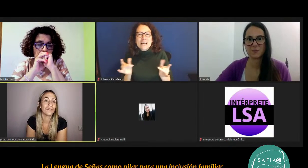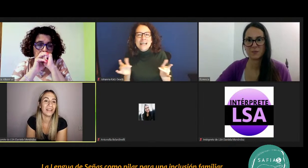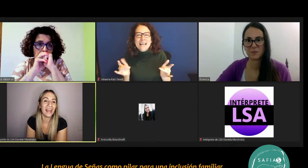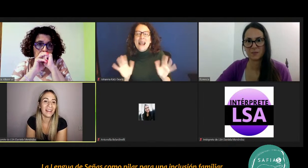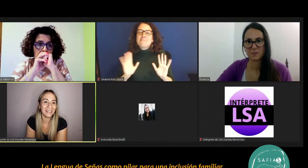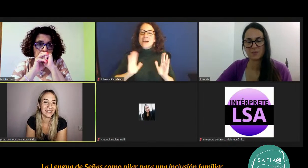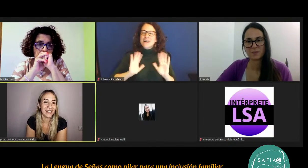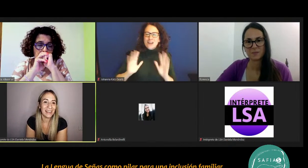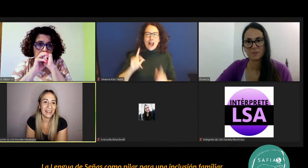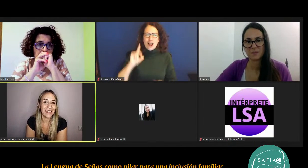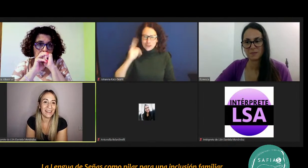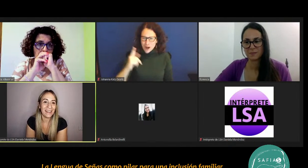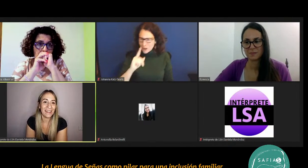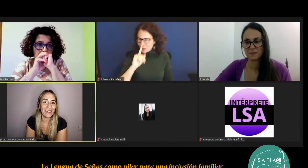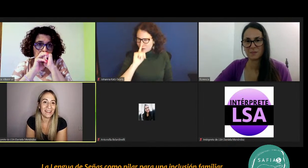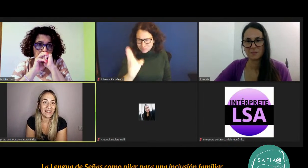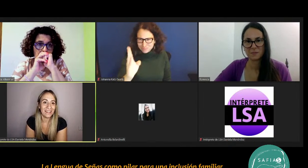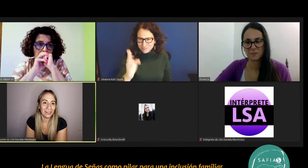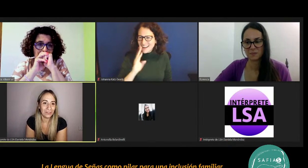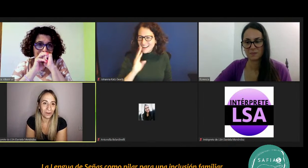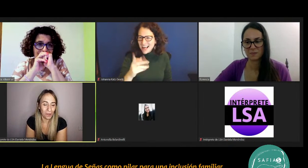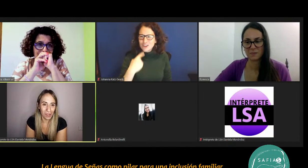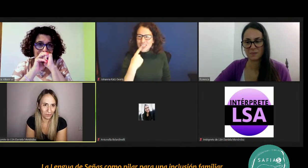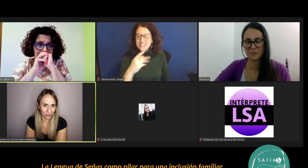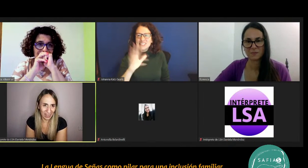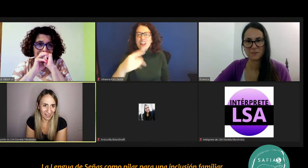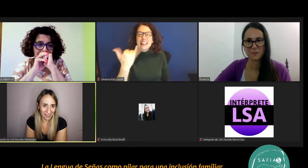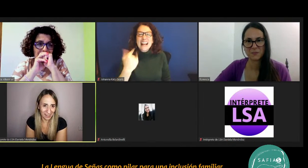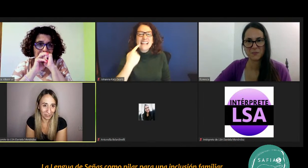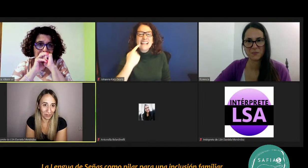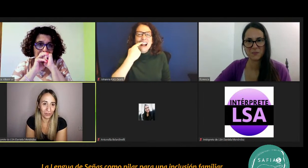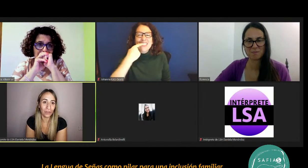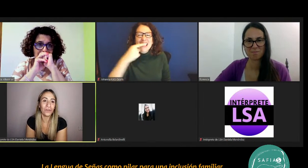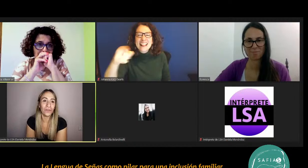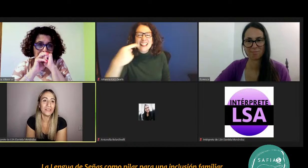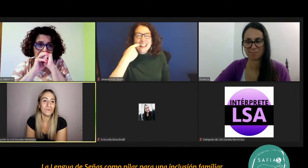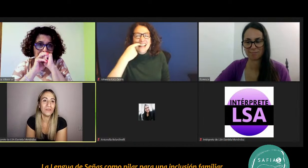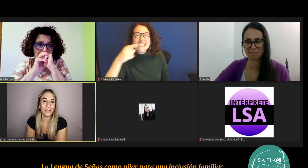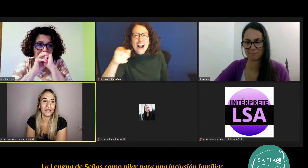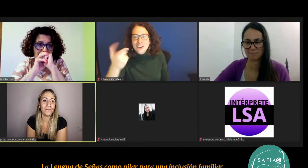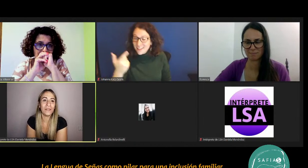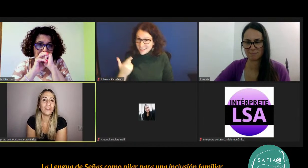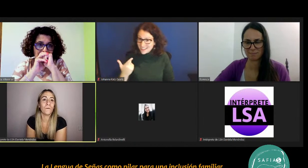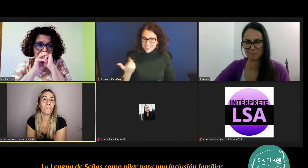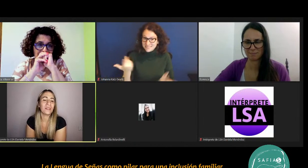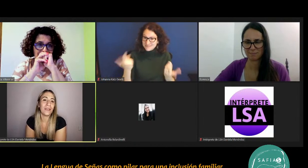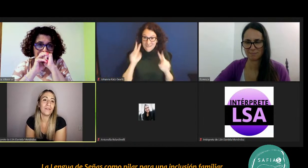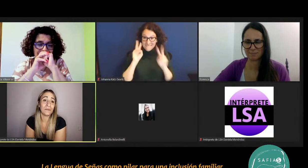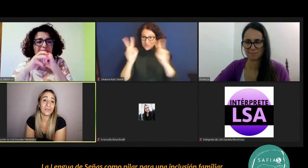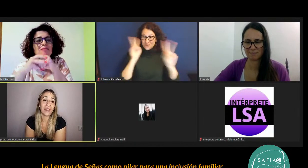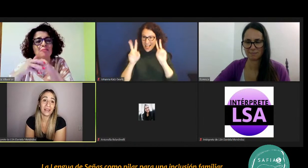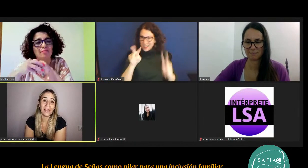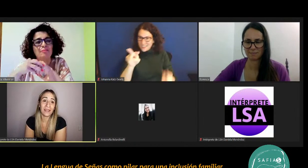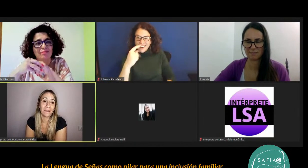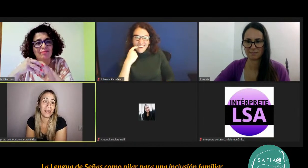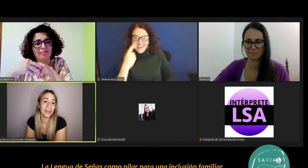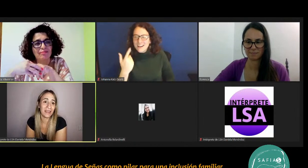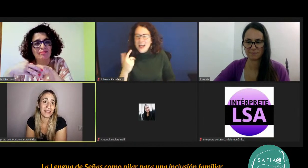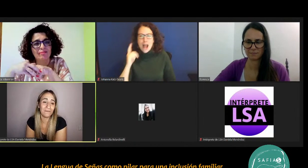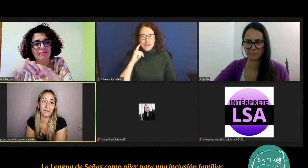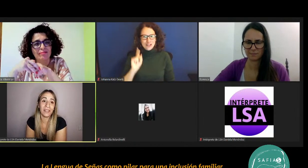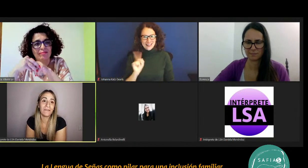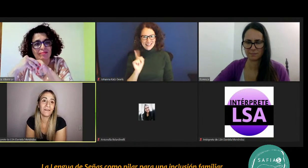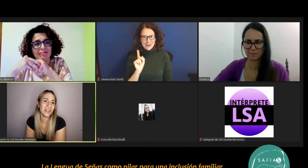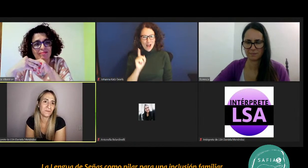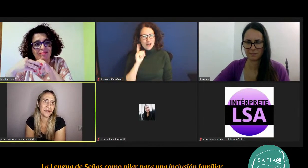Ser frontales. El sordo es frontal, es directo. El sordo no disimula, no tiene filtro. Si hay una persona que ve que